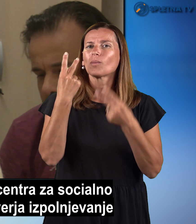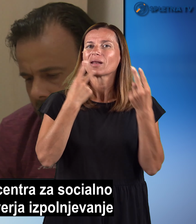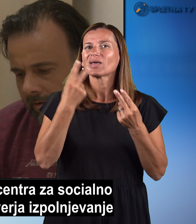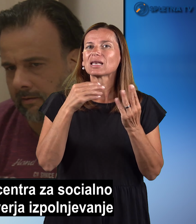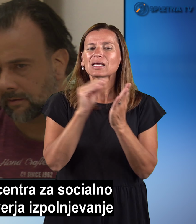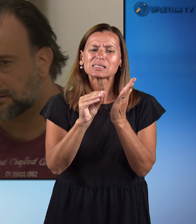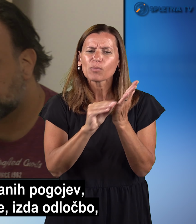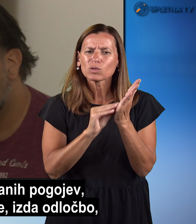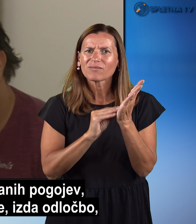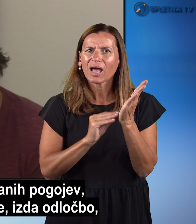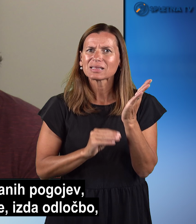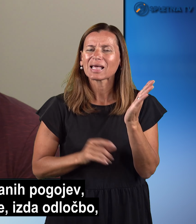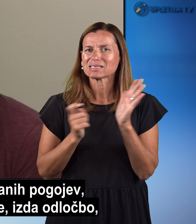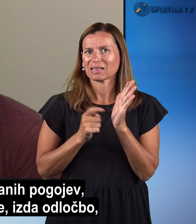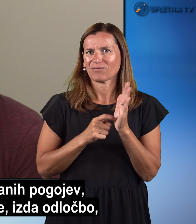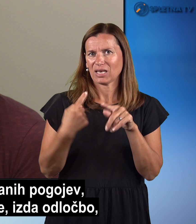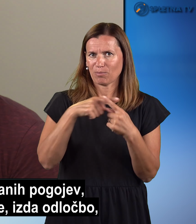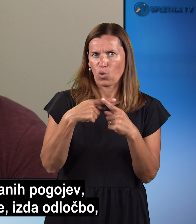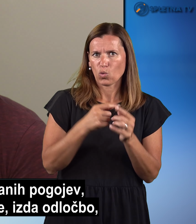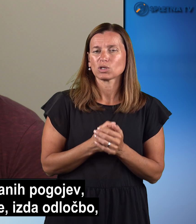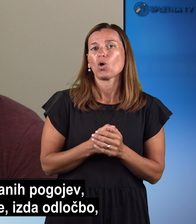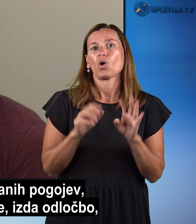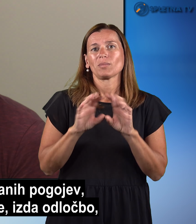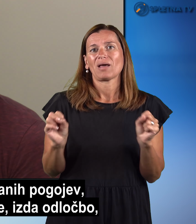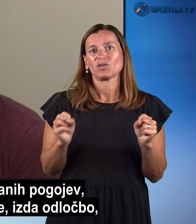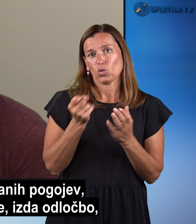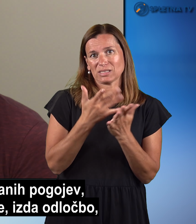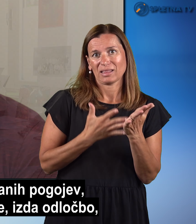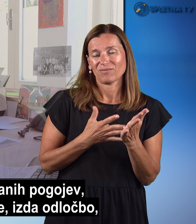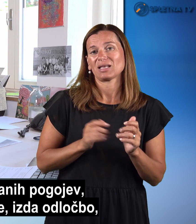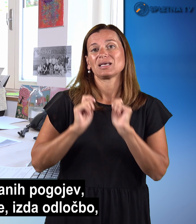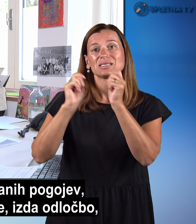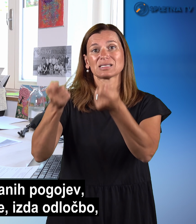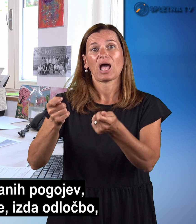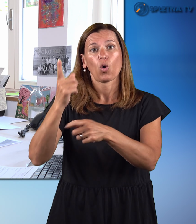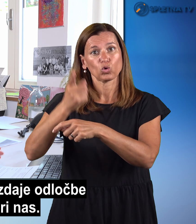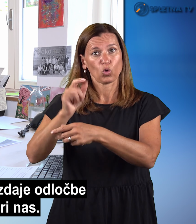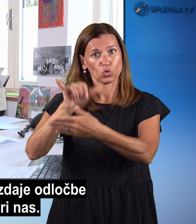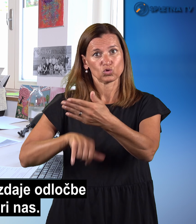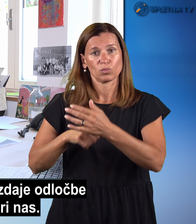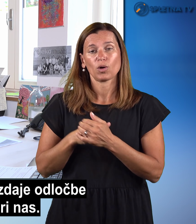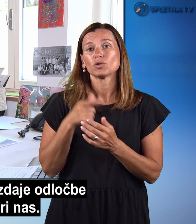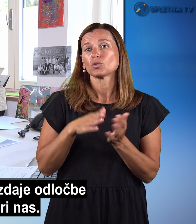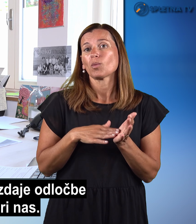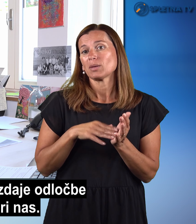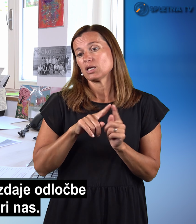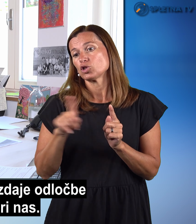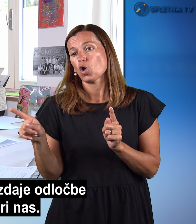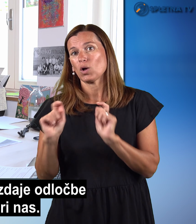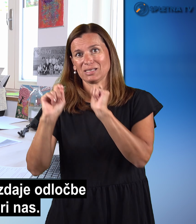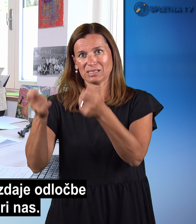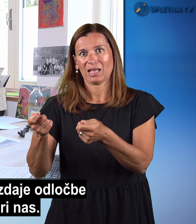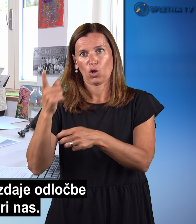preverja izpolnjevanje vseh teh zahtevanih pogojev, opravi ocenjevanje, izda odločbo. Skratka, vse do